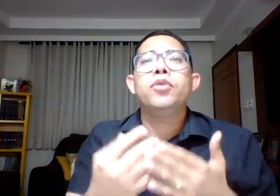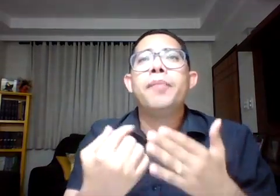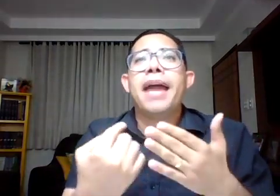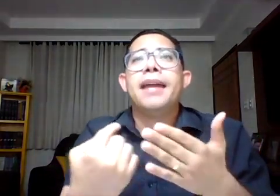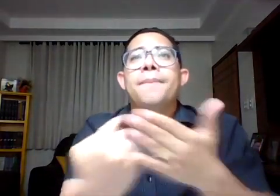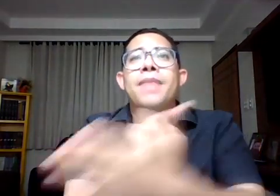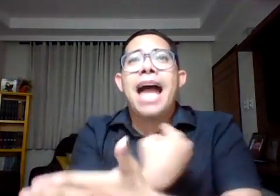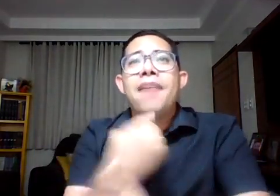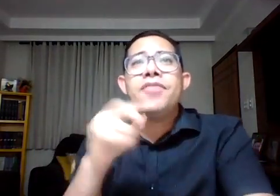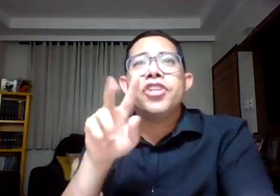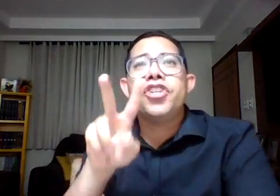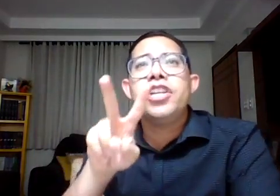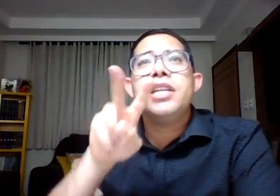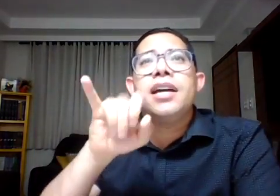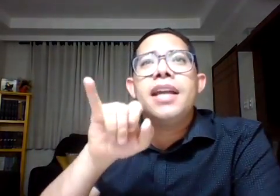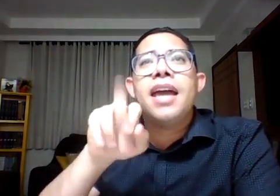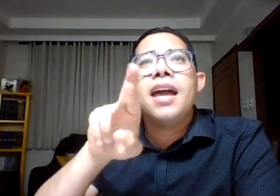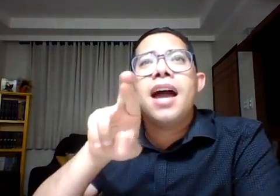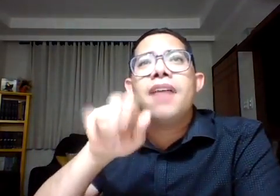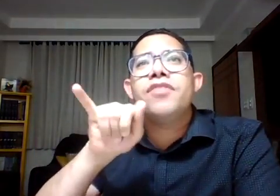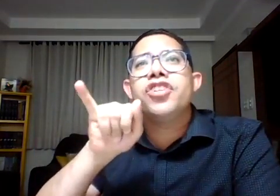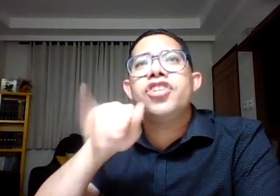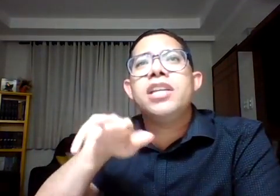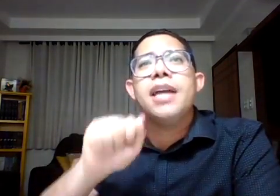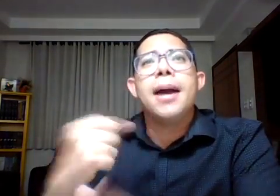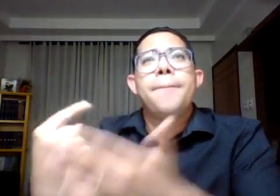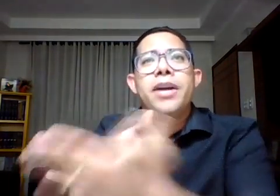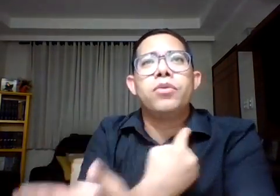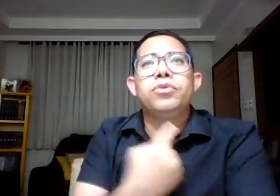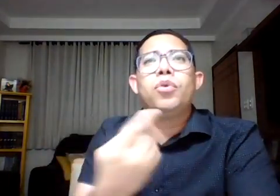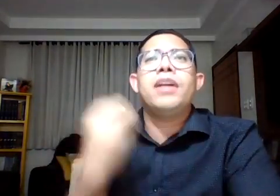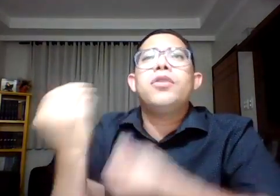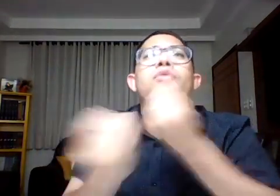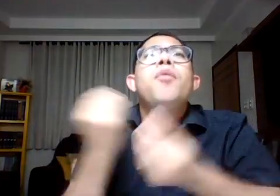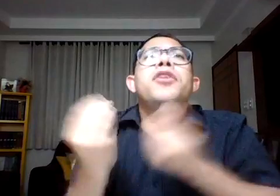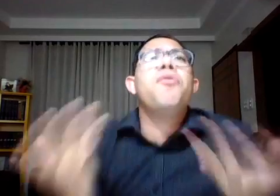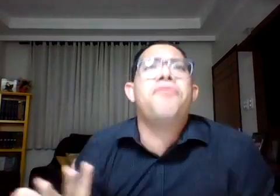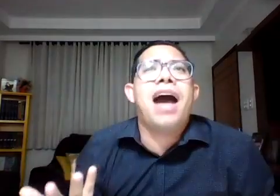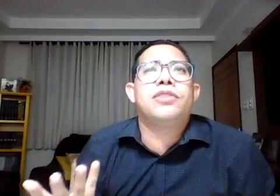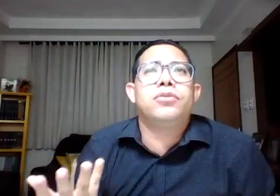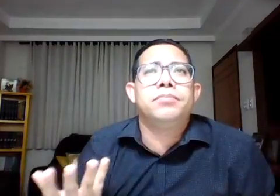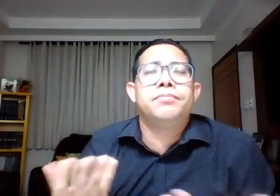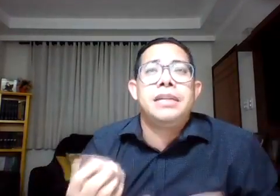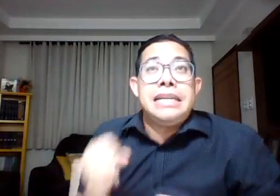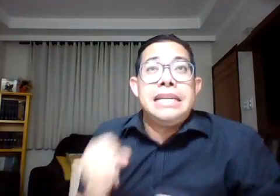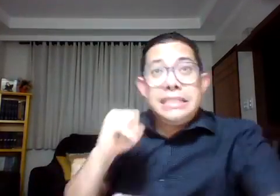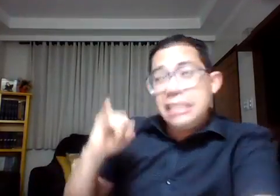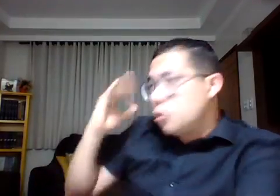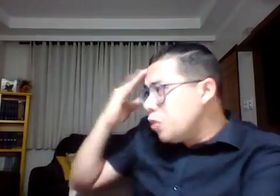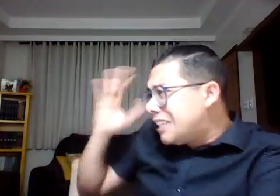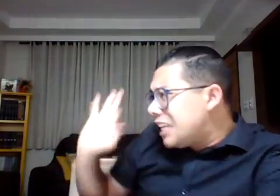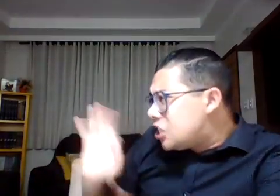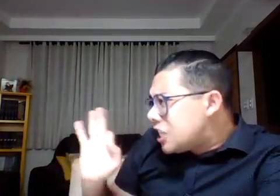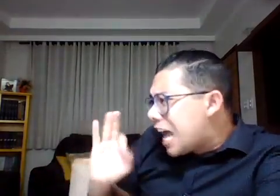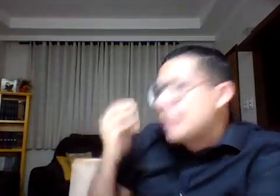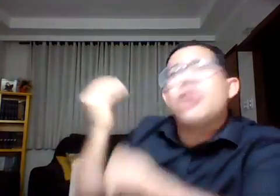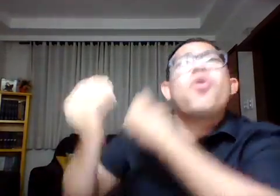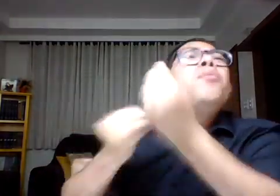bem. A Virgínia, né? A Virgínia perguntou, então, como que eu faço? Se não entendi nada, como que eu